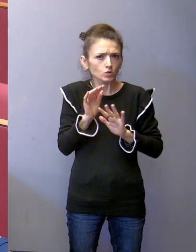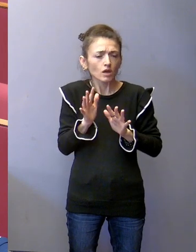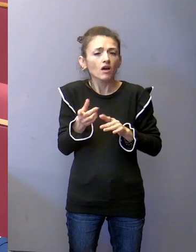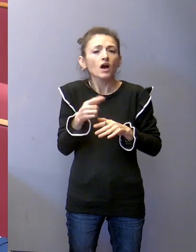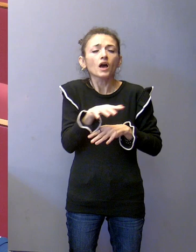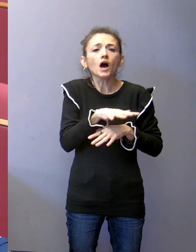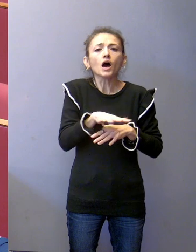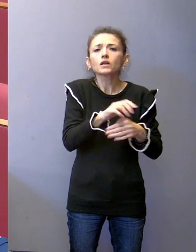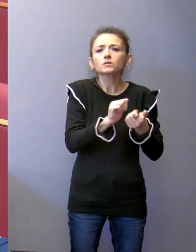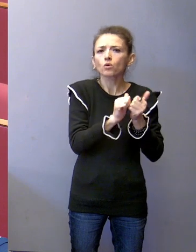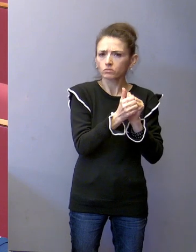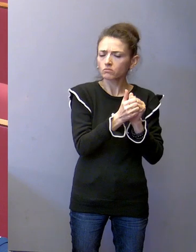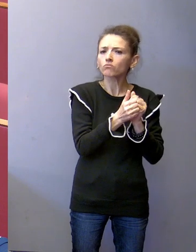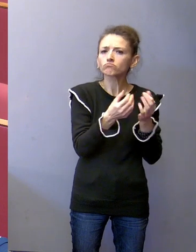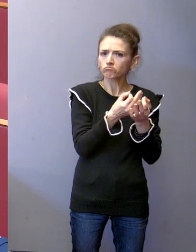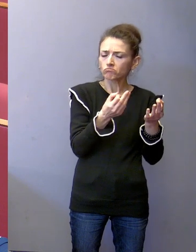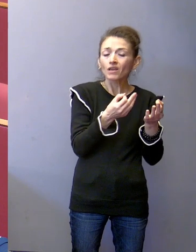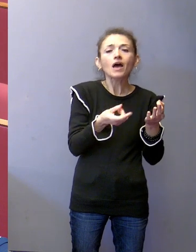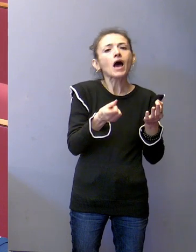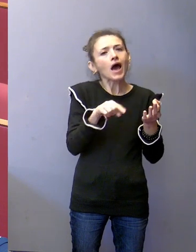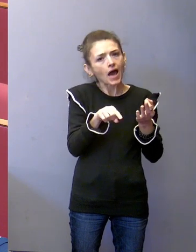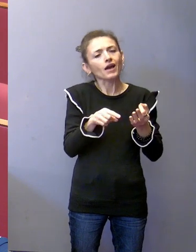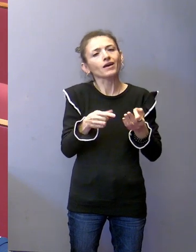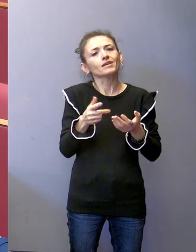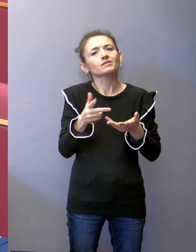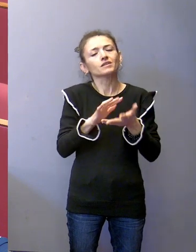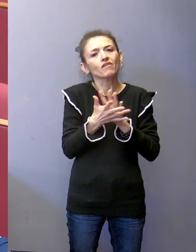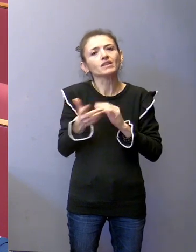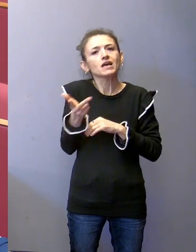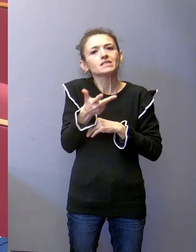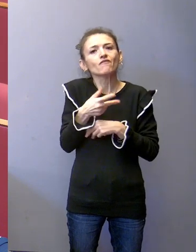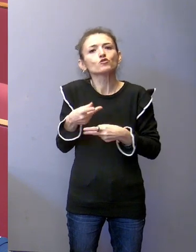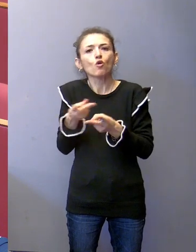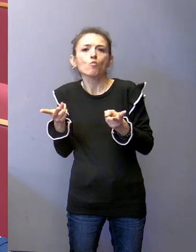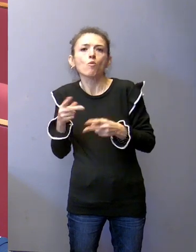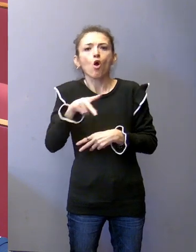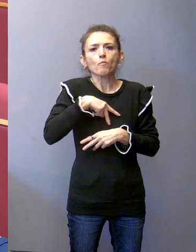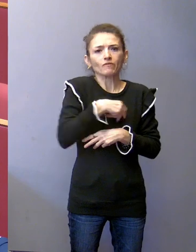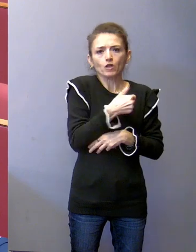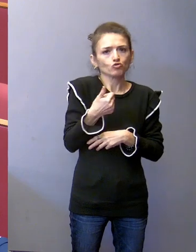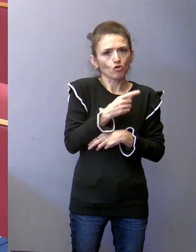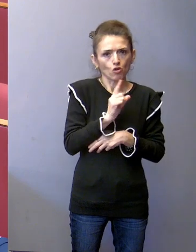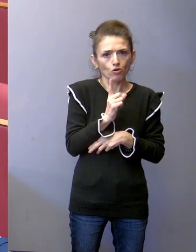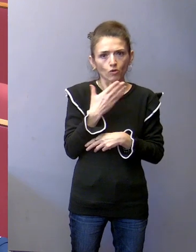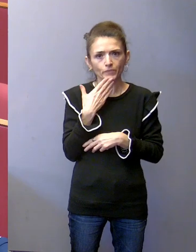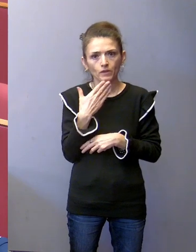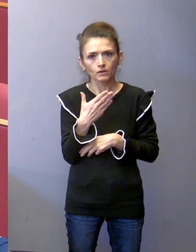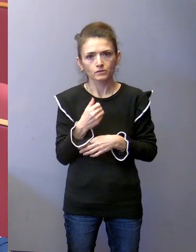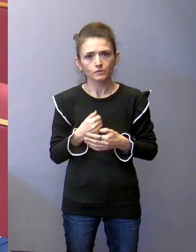va benissimo se è anche a Servizio Pubblico e non soltanto dei privati Grazie